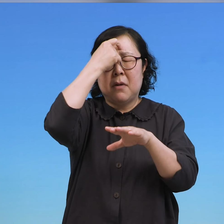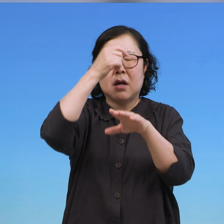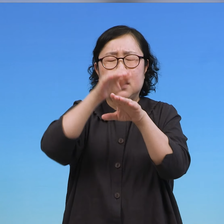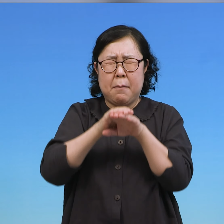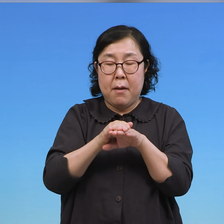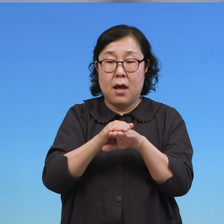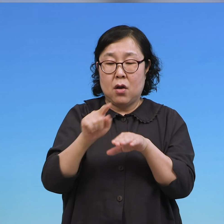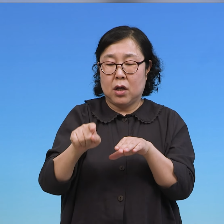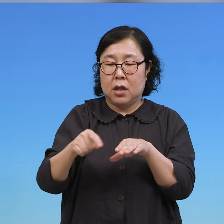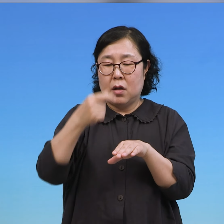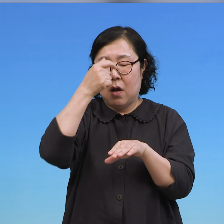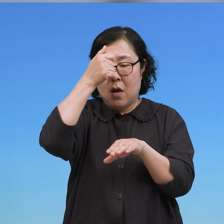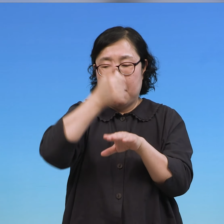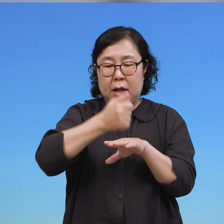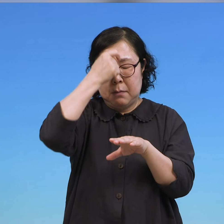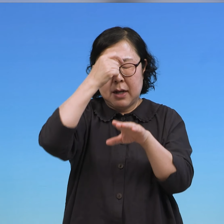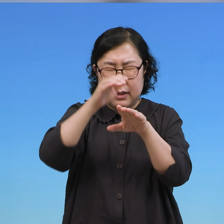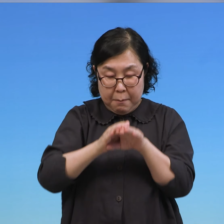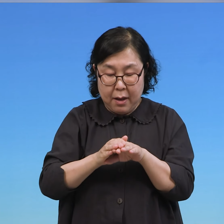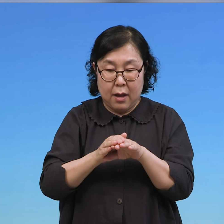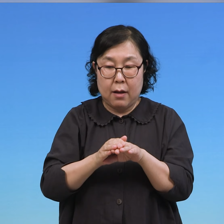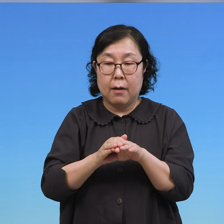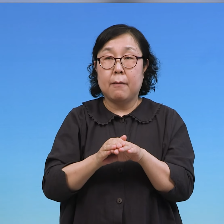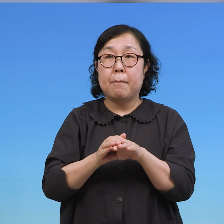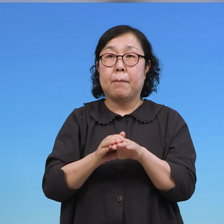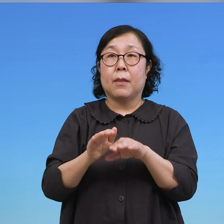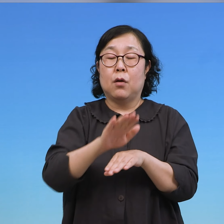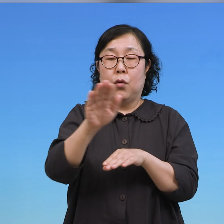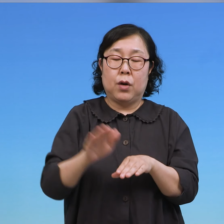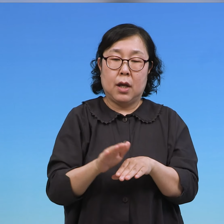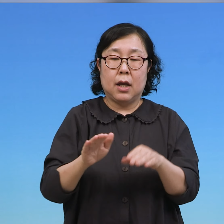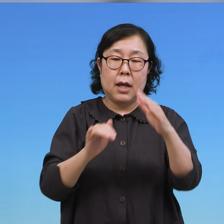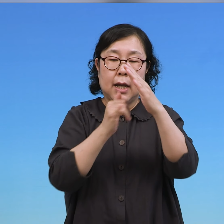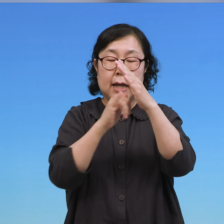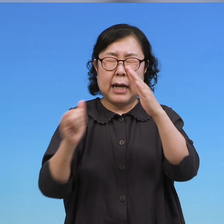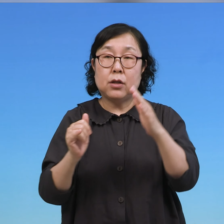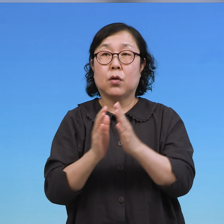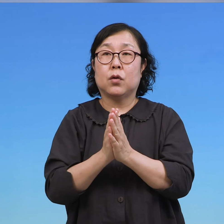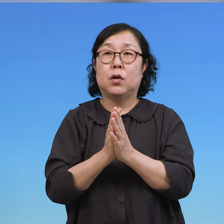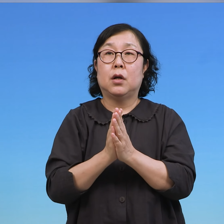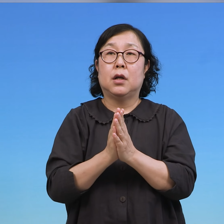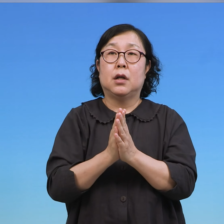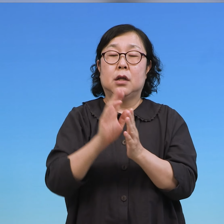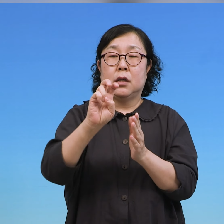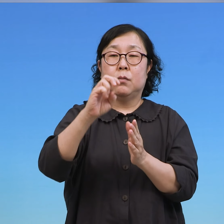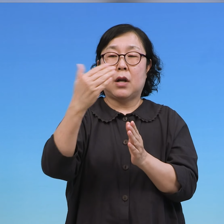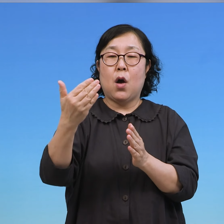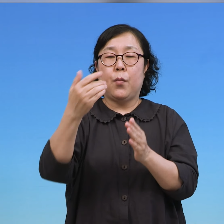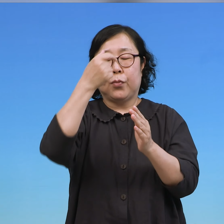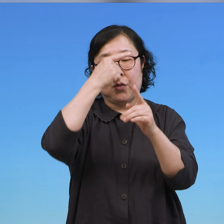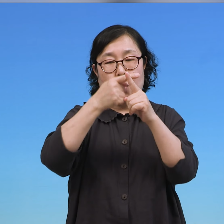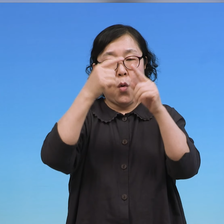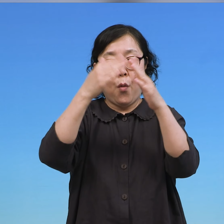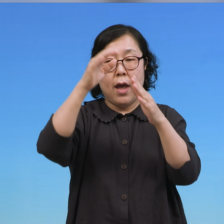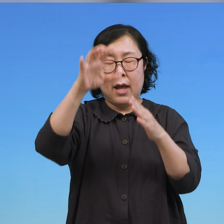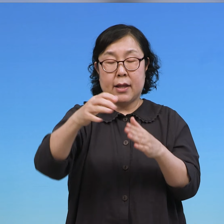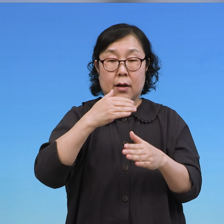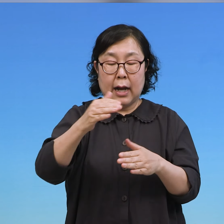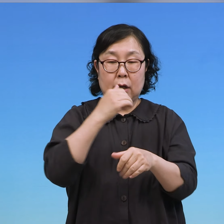마지막 예배래요. 여기서 우리 가족은 29교회로 1만 성도 파송 운동 순종해서 가기로